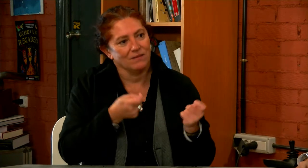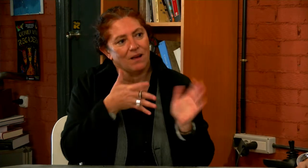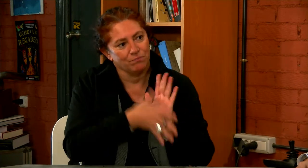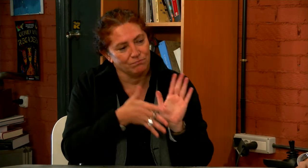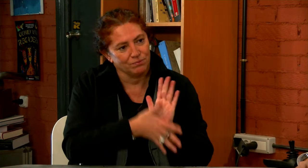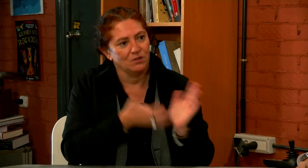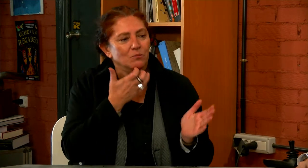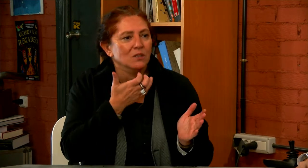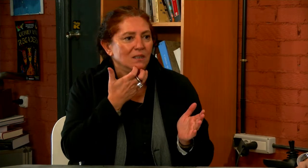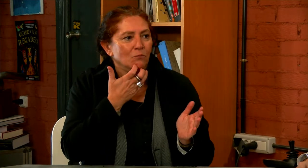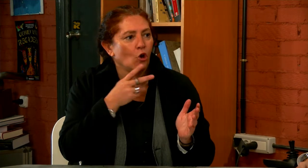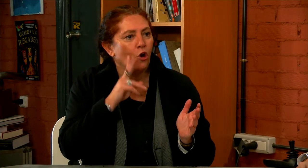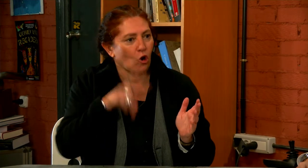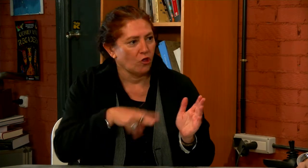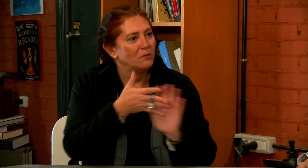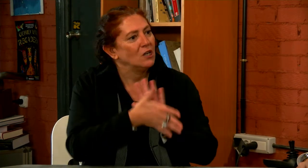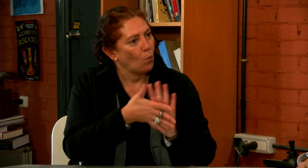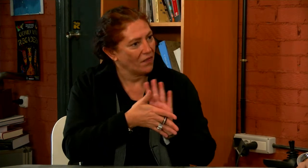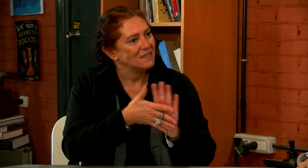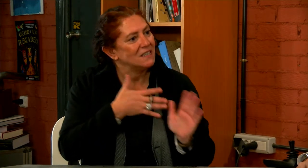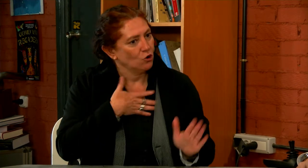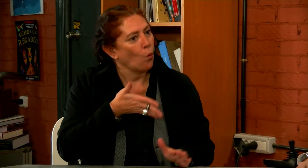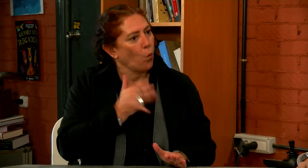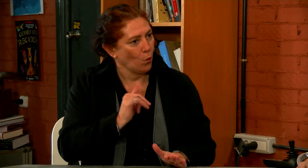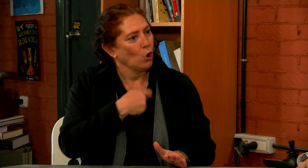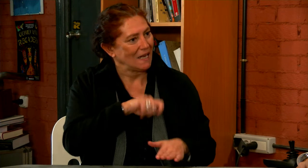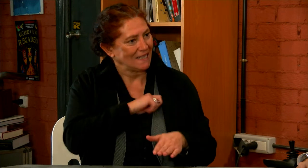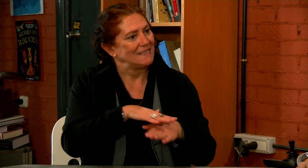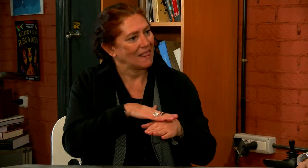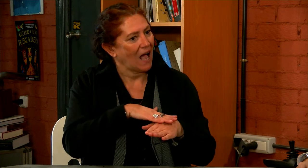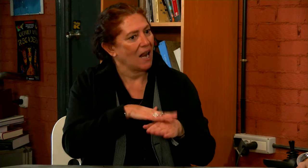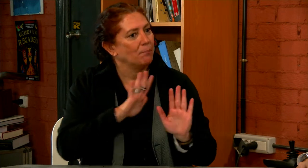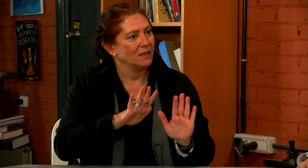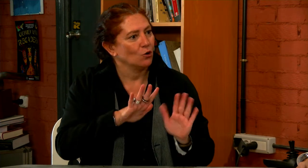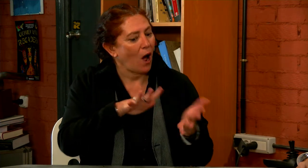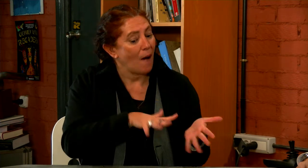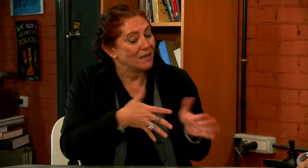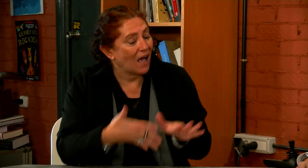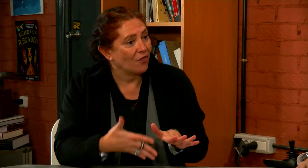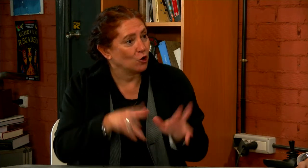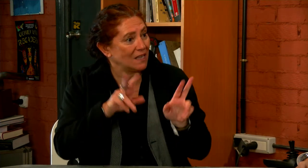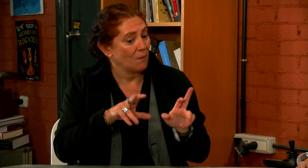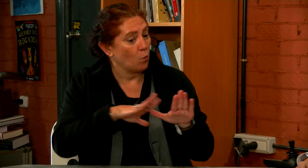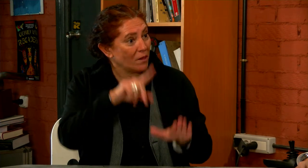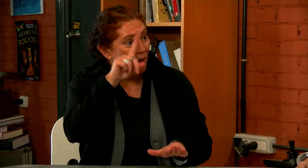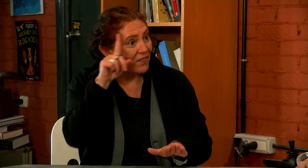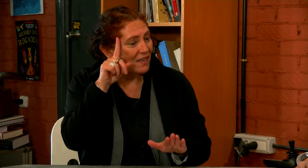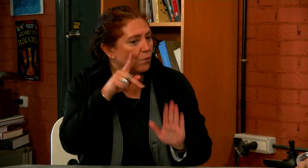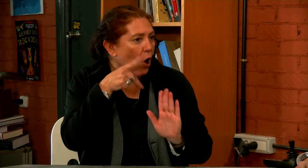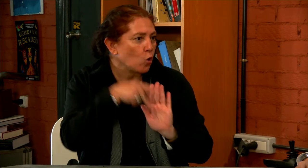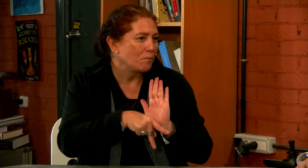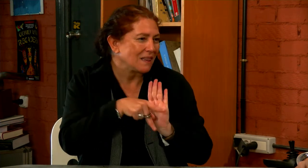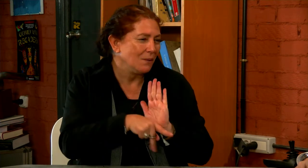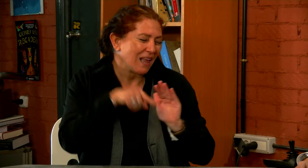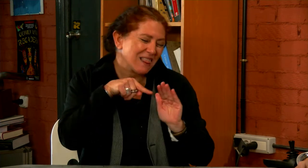porque falta también un poco más de campañas de sensibilización por parte de la administración, porque no sé, ahora mismo tenemos una legislación estatal en la que